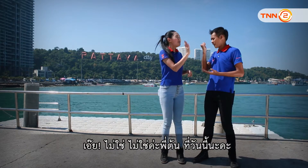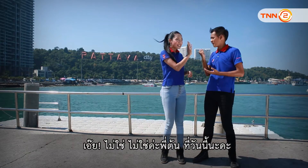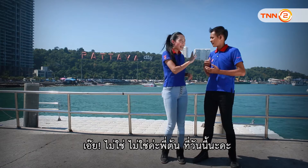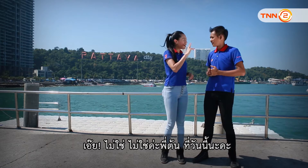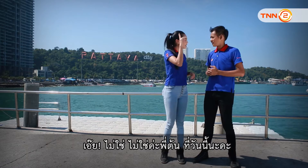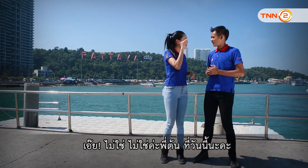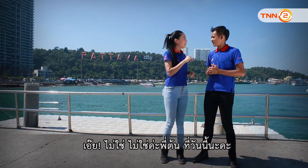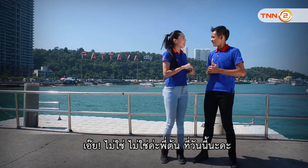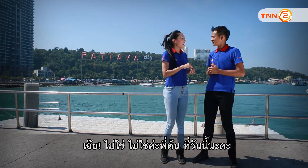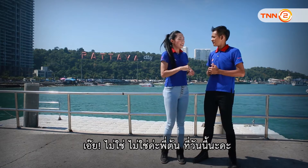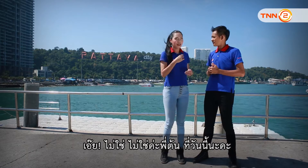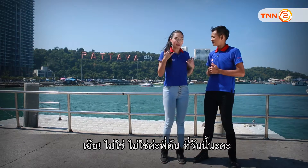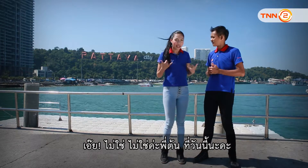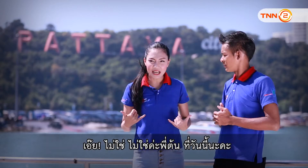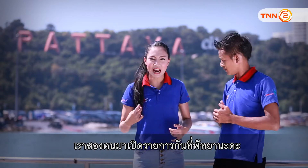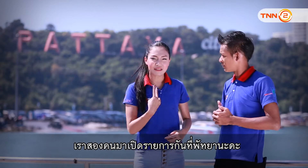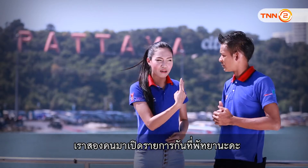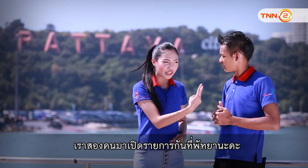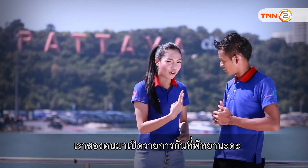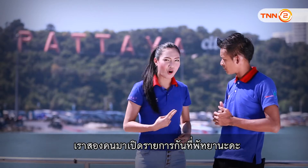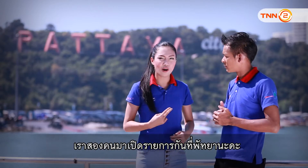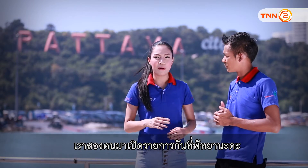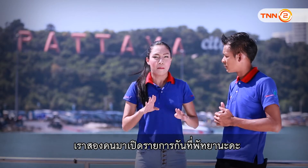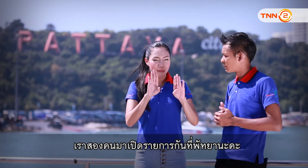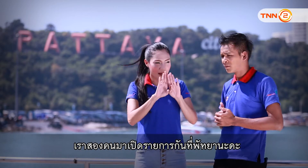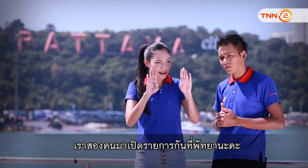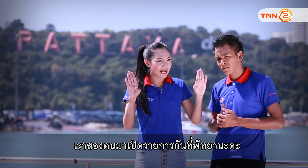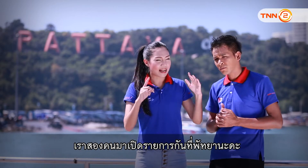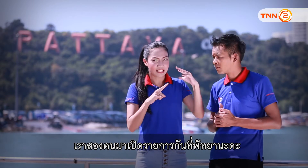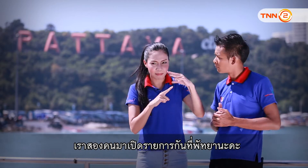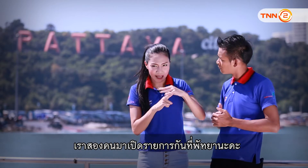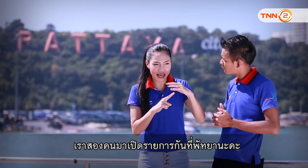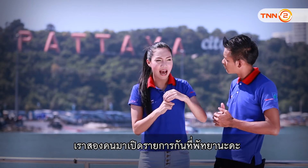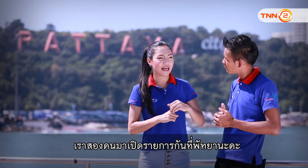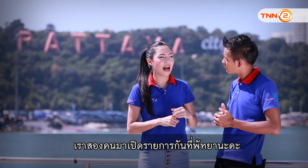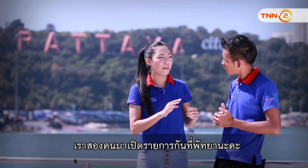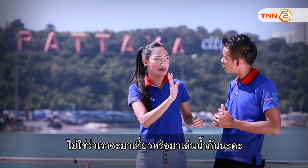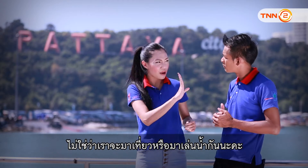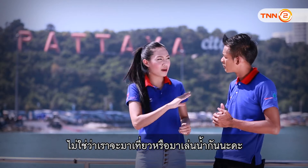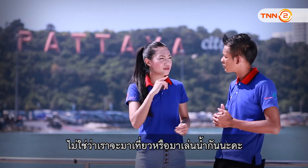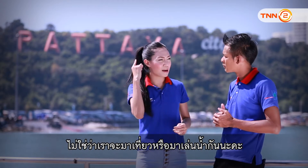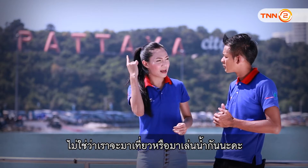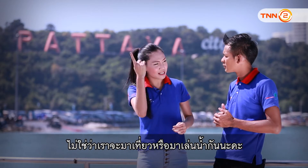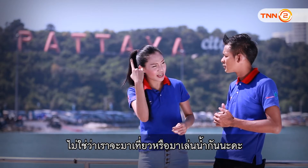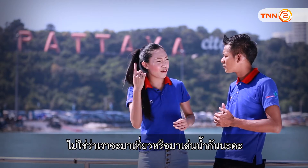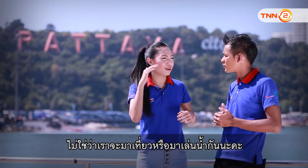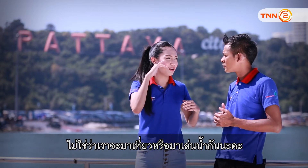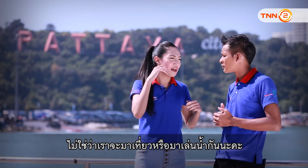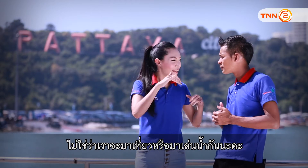ช่ค่ะพี่ต้นที่วันนี้นะคะเราสองคนมาเปิดรายการกันที่พัทยานะคะไม่ใช่ว่าเราจะมาเที่ยวหรือเล่น